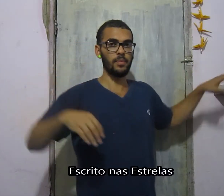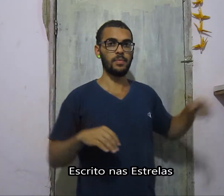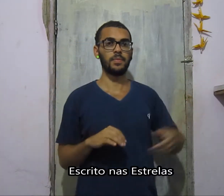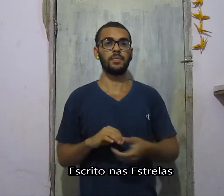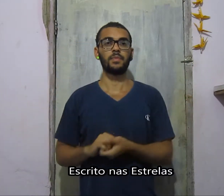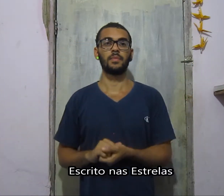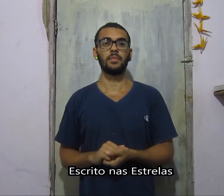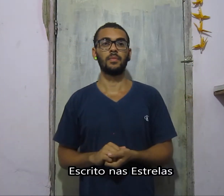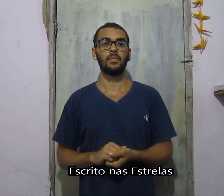Estrelas.